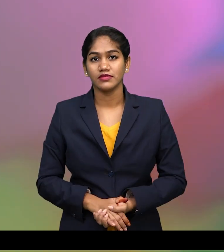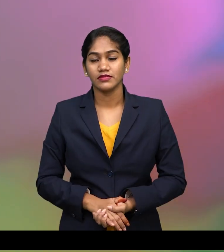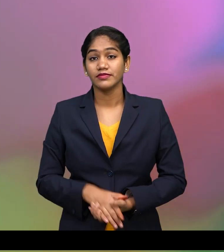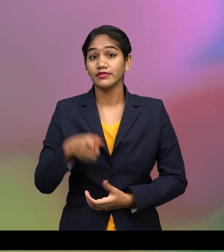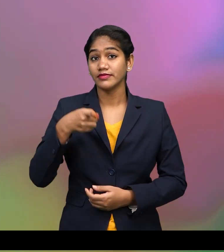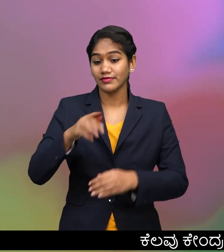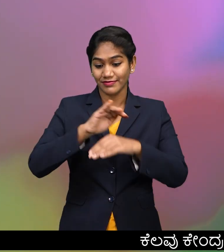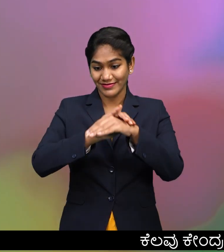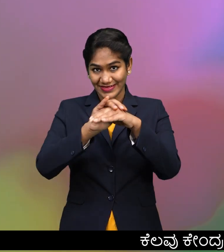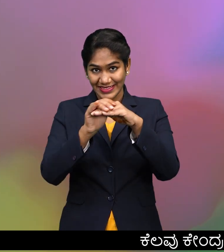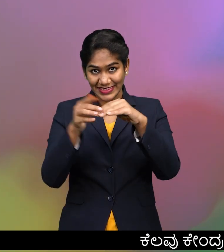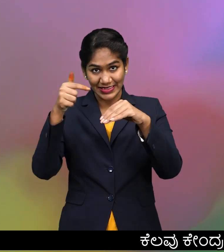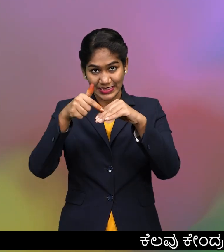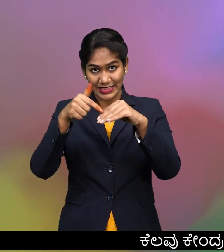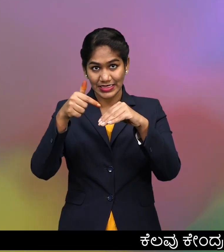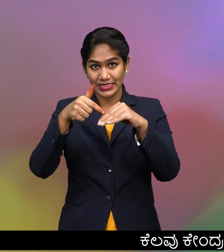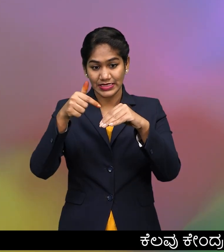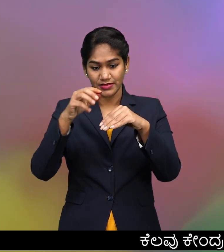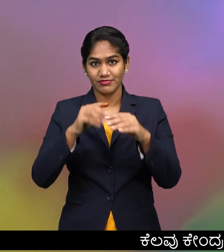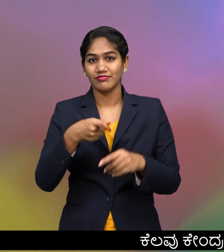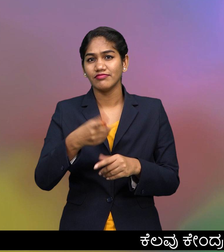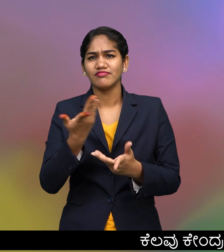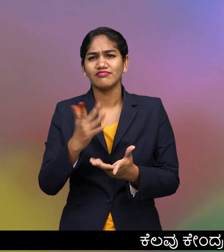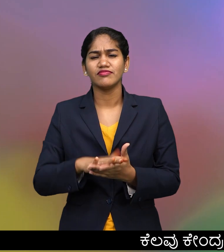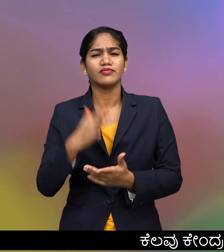ಸೆರೆಬ್ರಮ್ ಕೆಲವು ಕೇಂದ್ರಗಳನ್ನು ಸಹ ಹೊಂದಿದೆ.